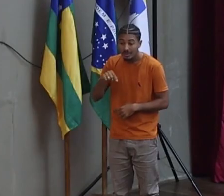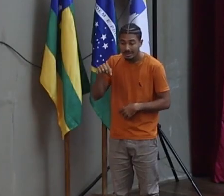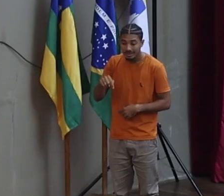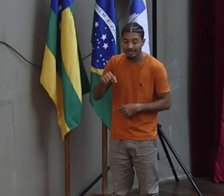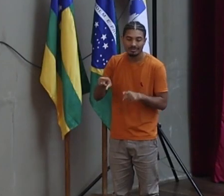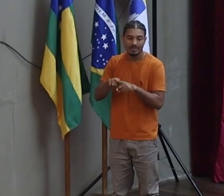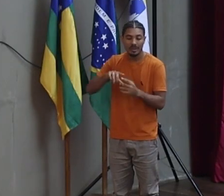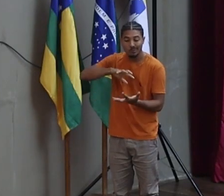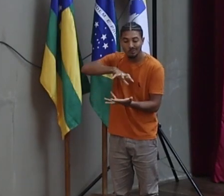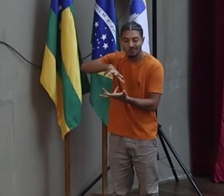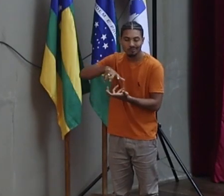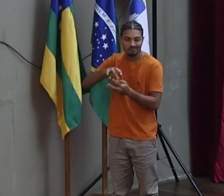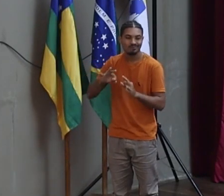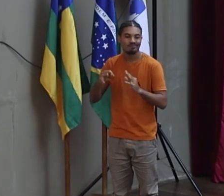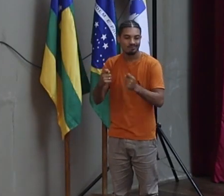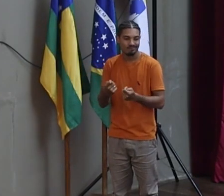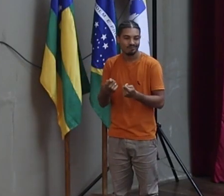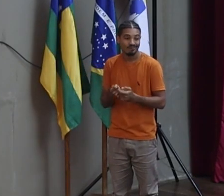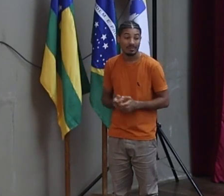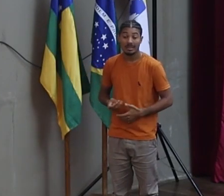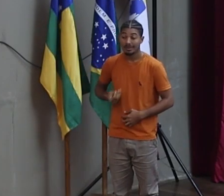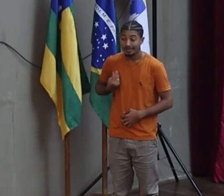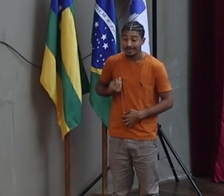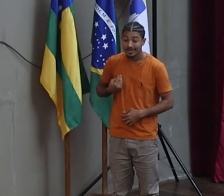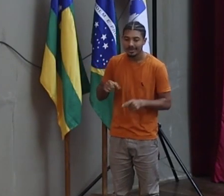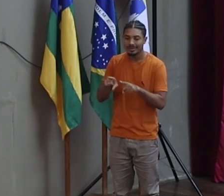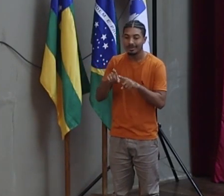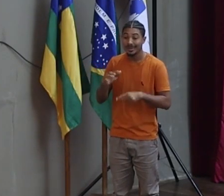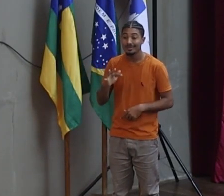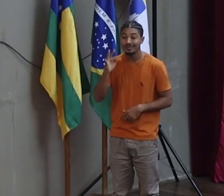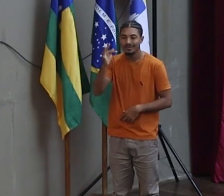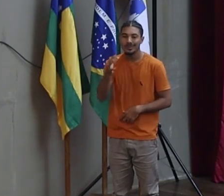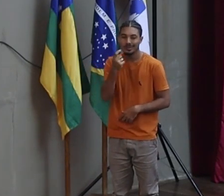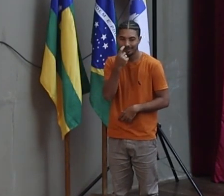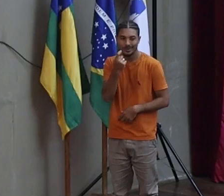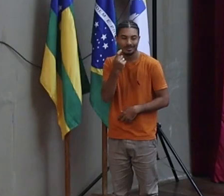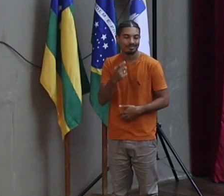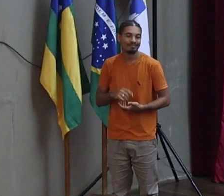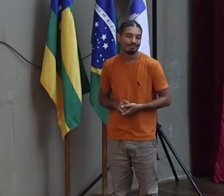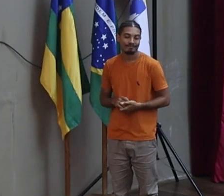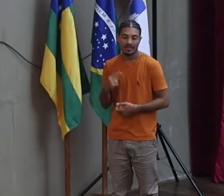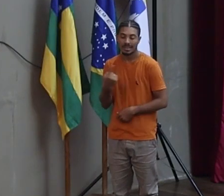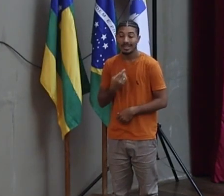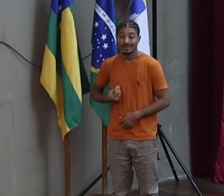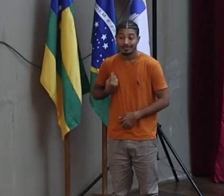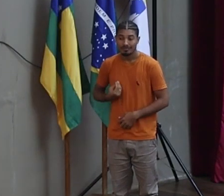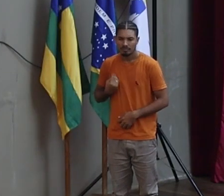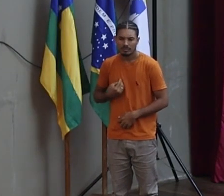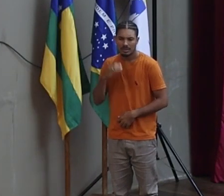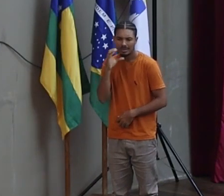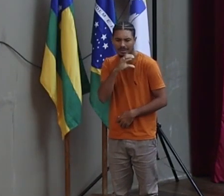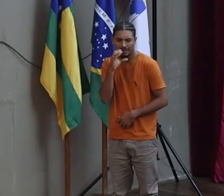As implicações são para o presente e para o futuro imediato. A gente vive nesse momento de